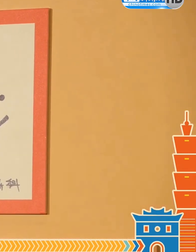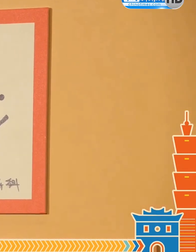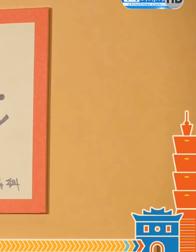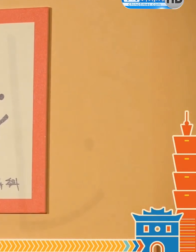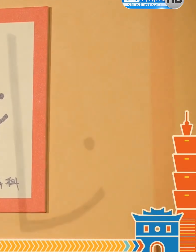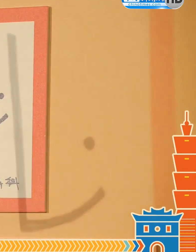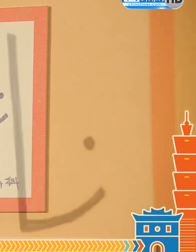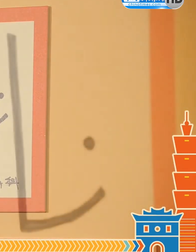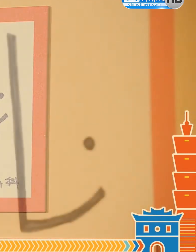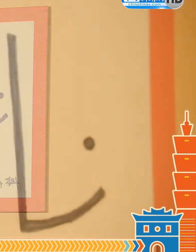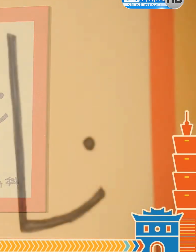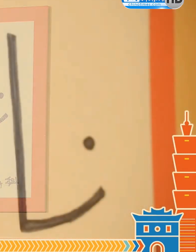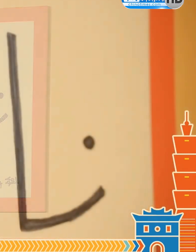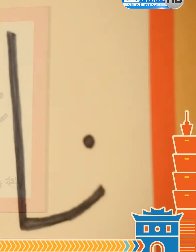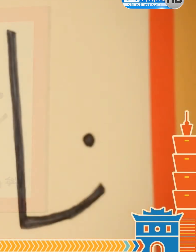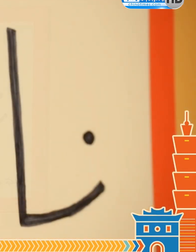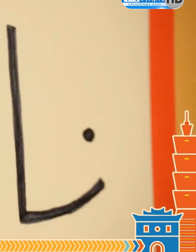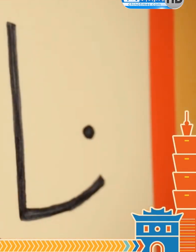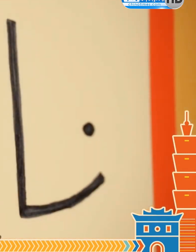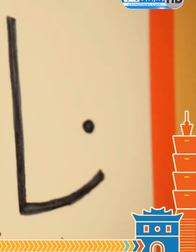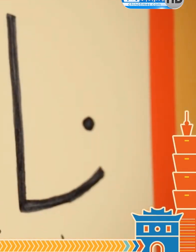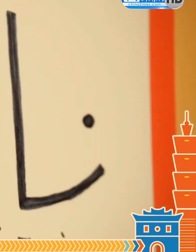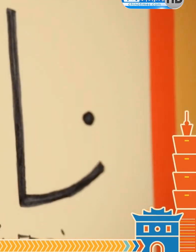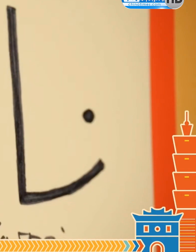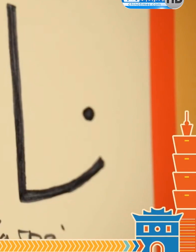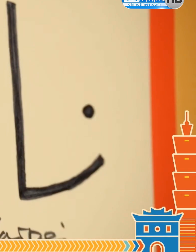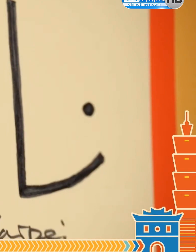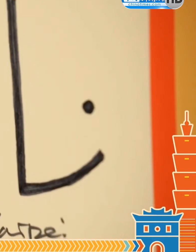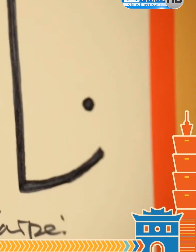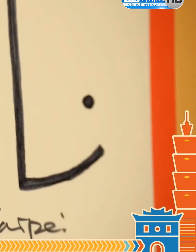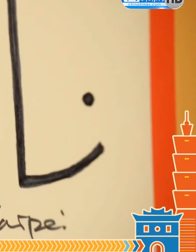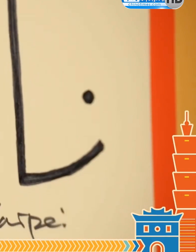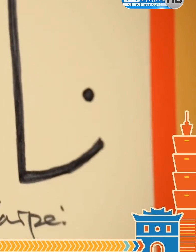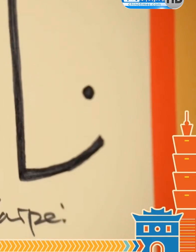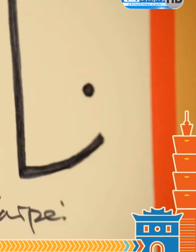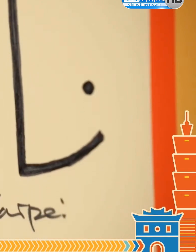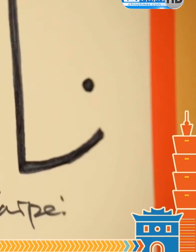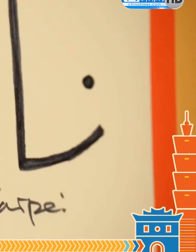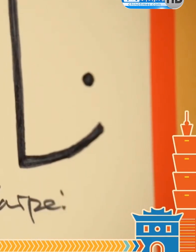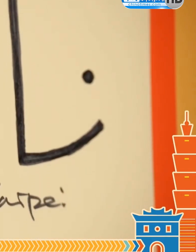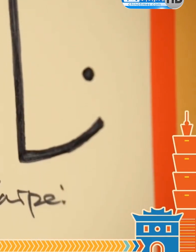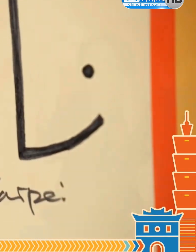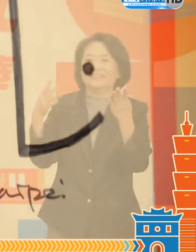竟这背后的意涵是什么？我们再请新科局长来跟我们分享他的内心话以及这幅画。